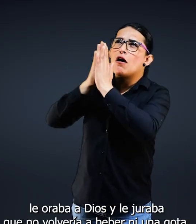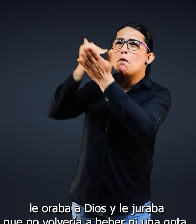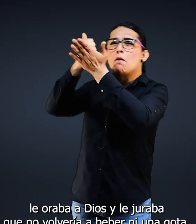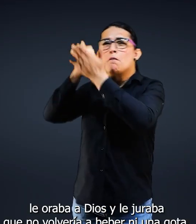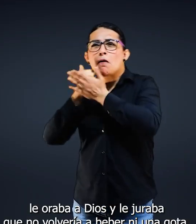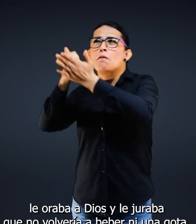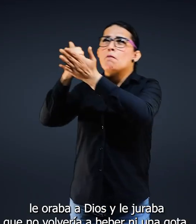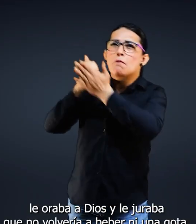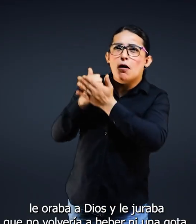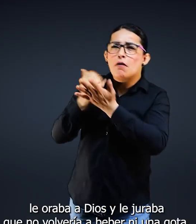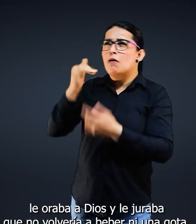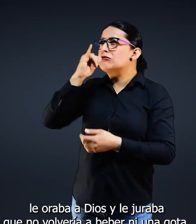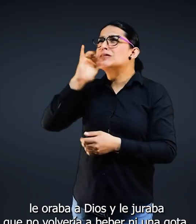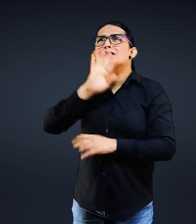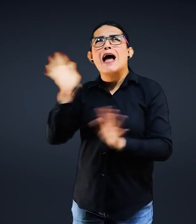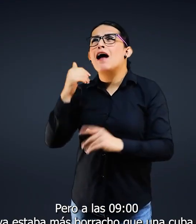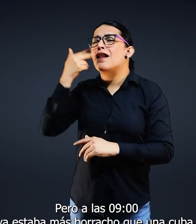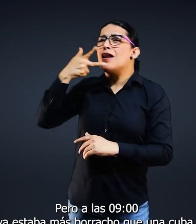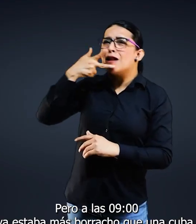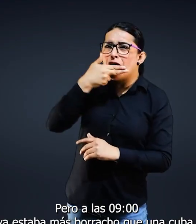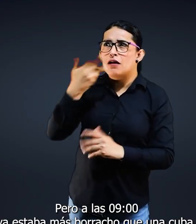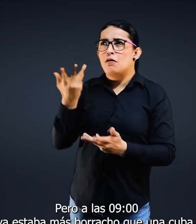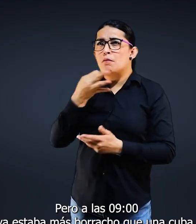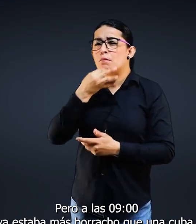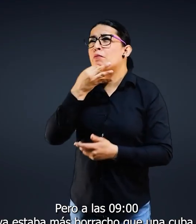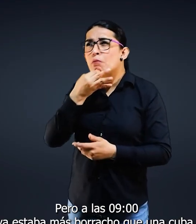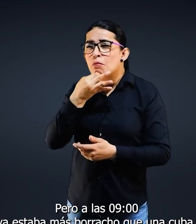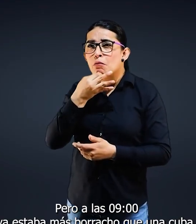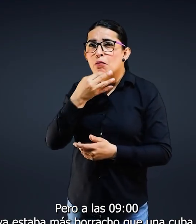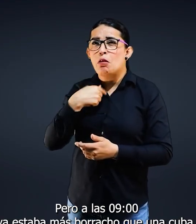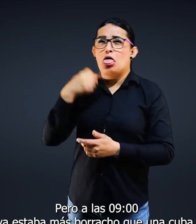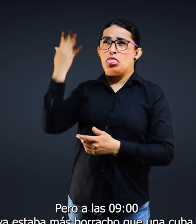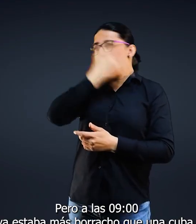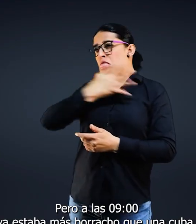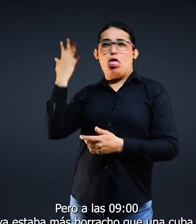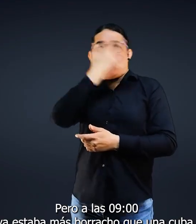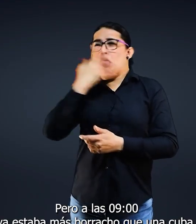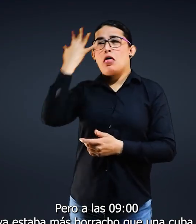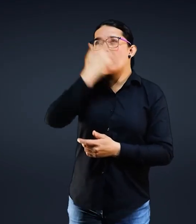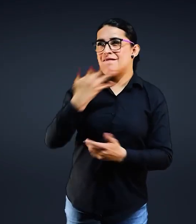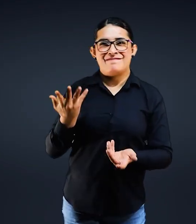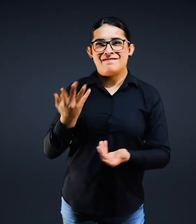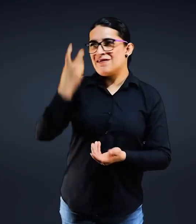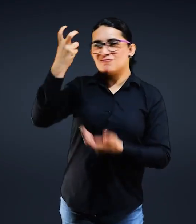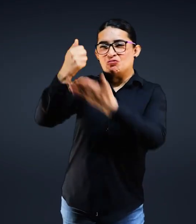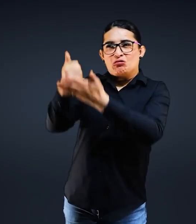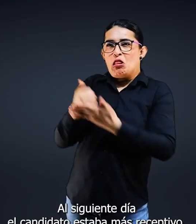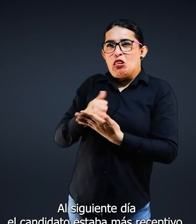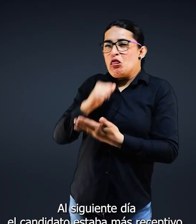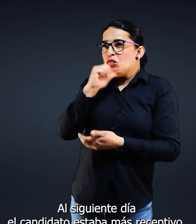que no volvería a beber ni una gota, pero a las 9 de la mañana ya estaba más borracho que una cuba. Al siguiente